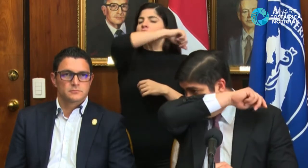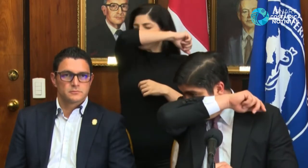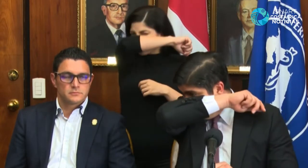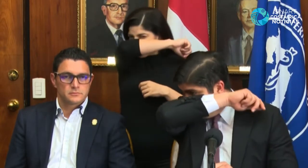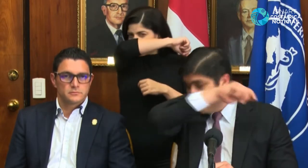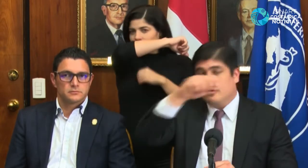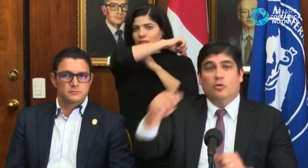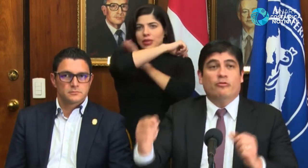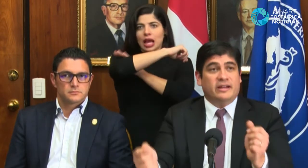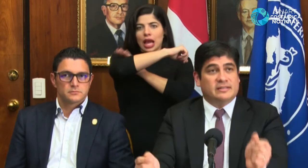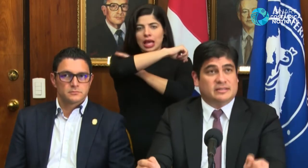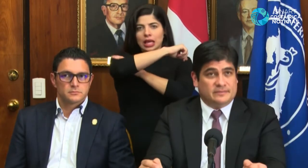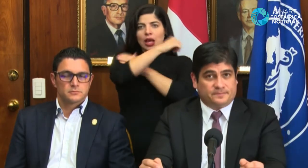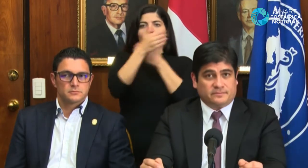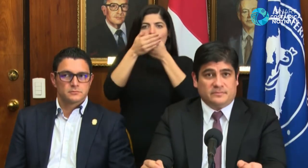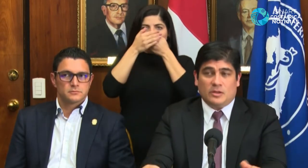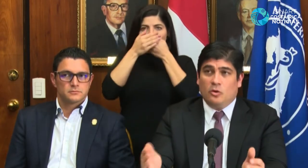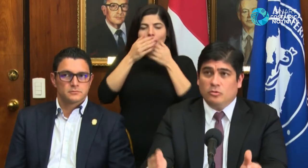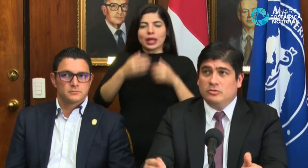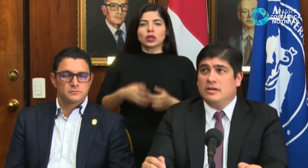estornudar, cubrirse,